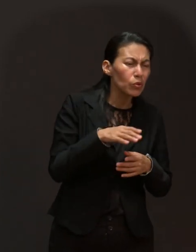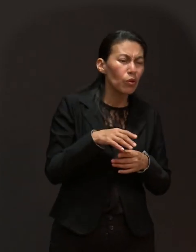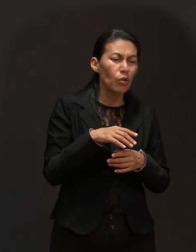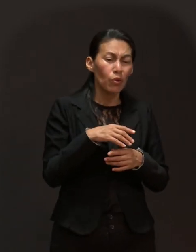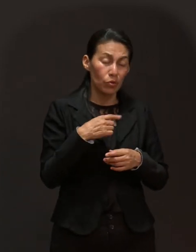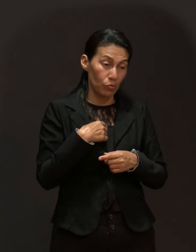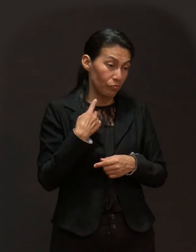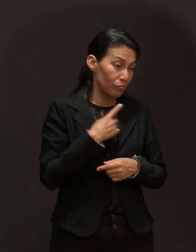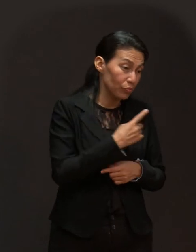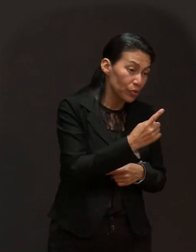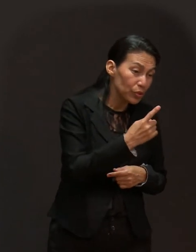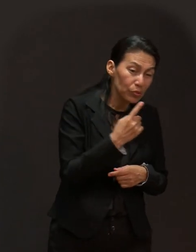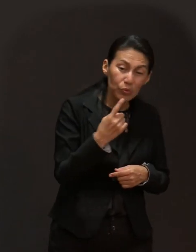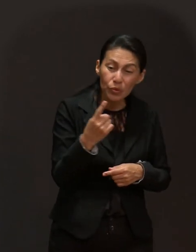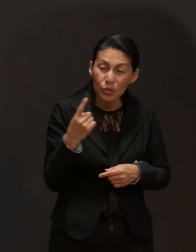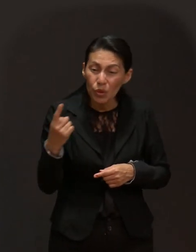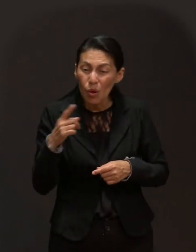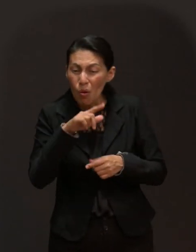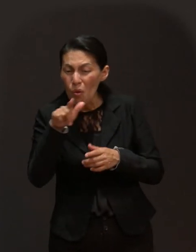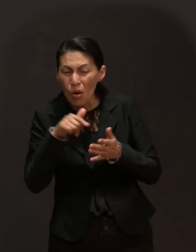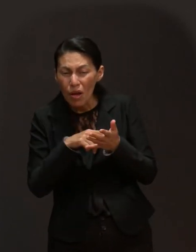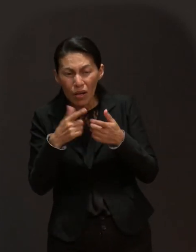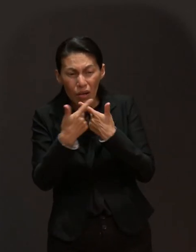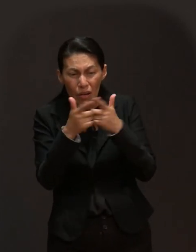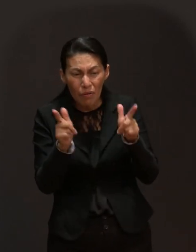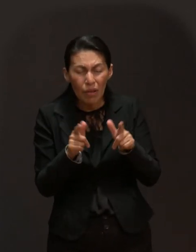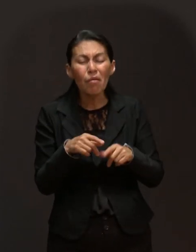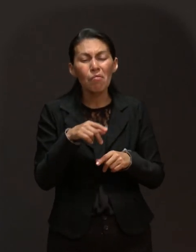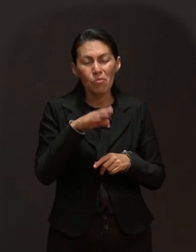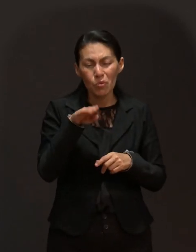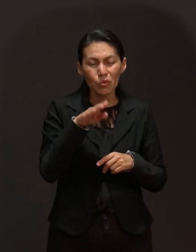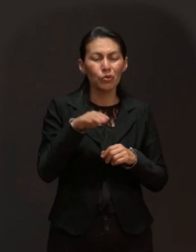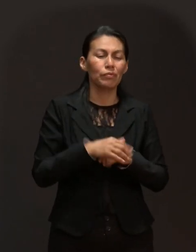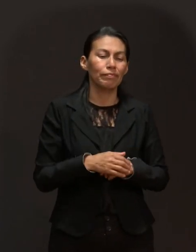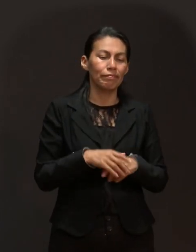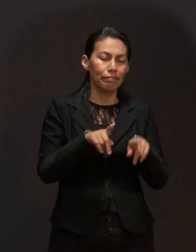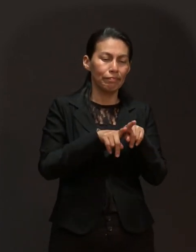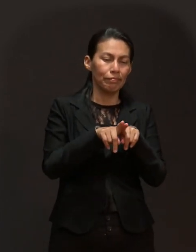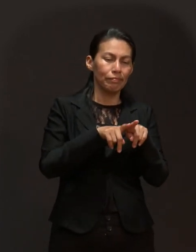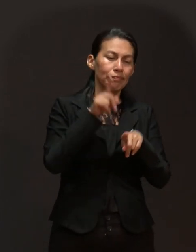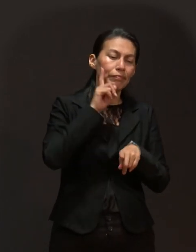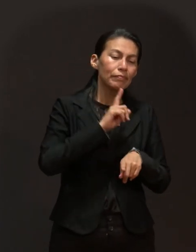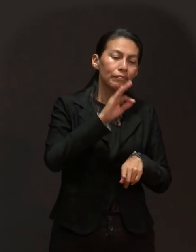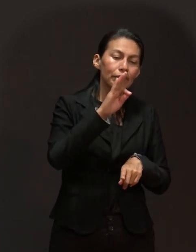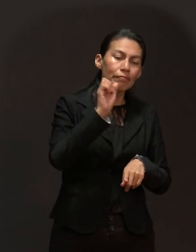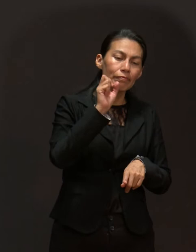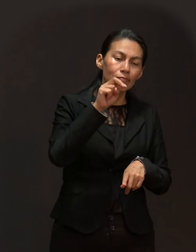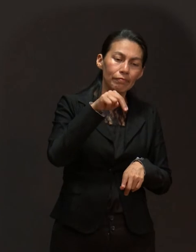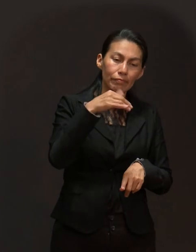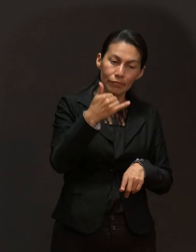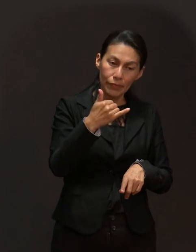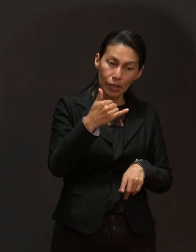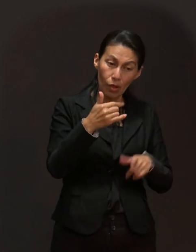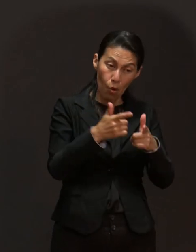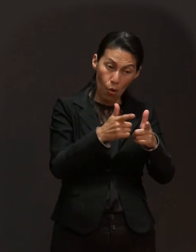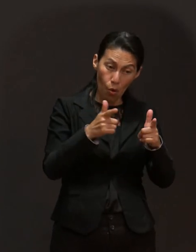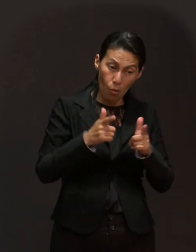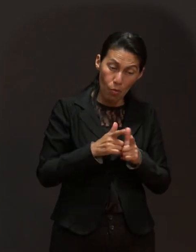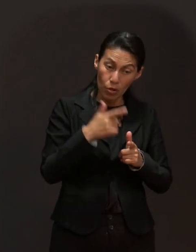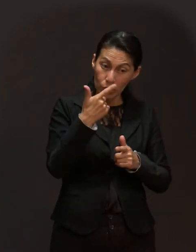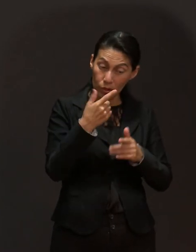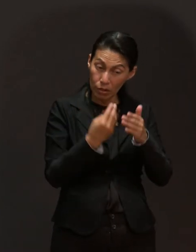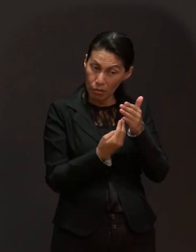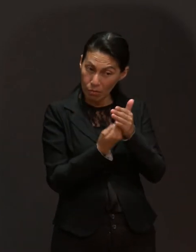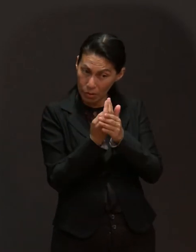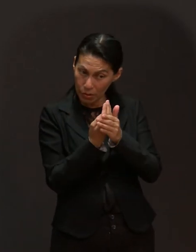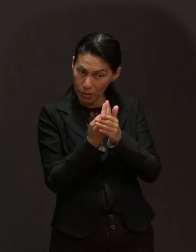uno se siente muy bien como en casa y encontré este grupo con la hermana Fanny ella me dijo ven en los domingos a las 7